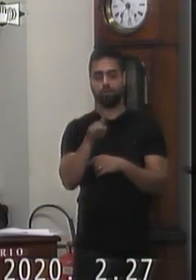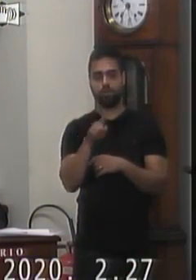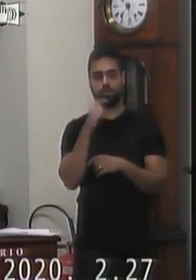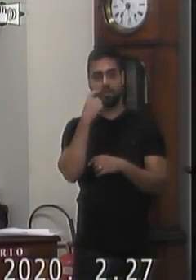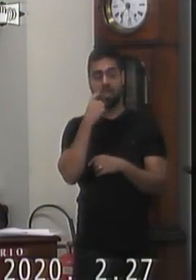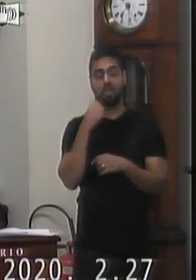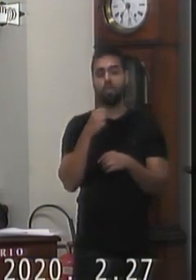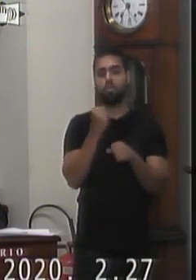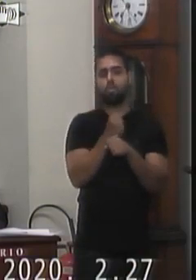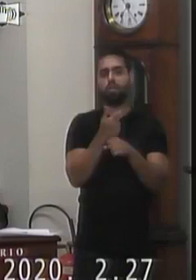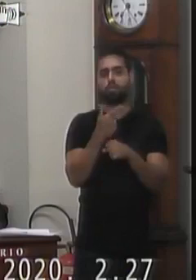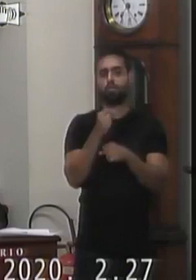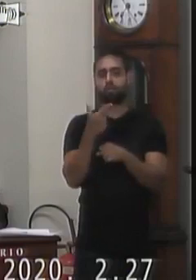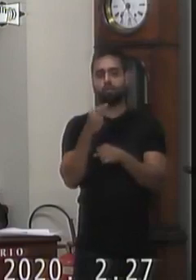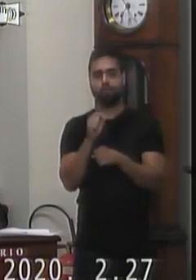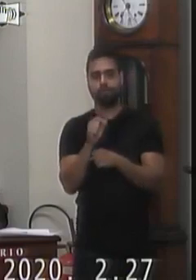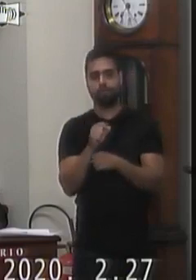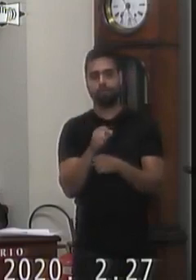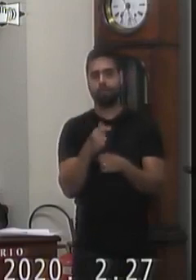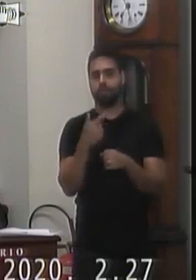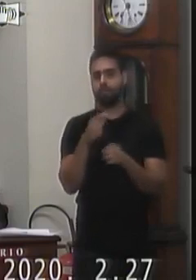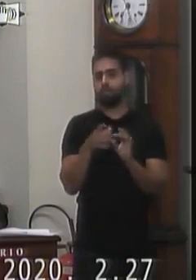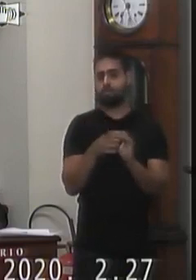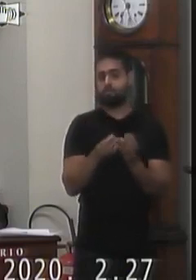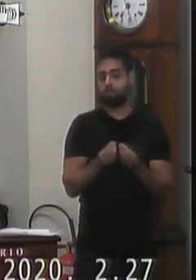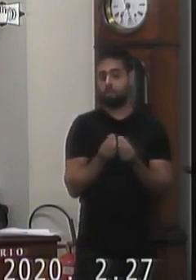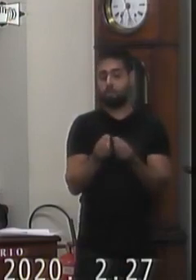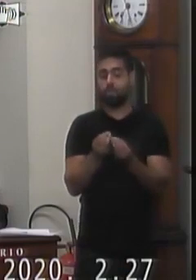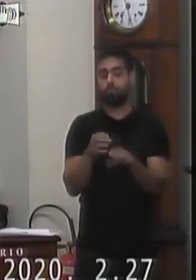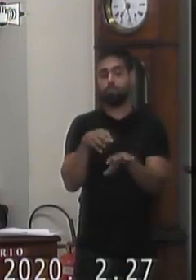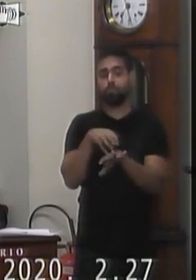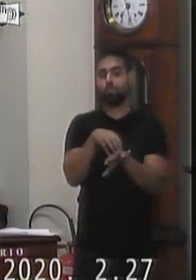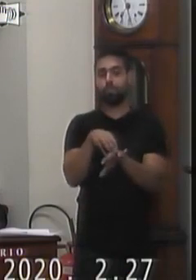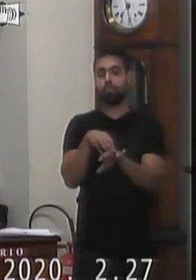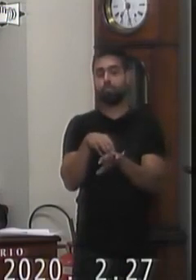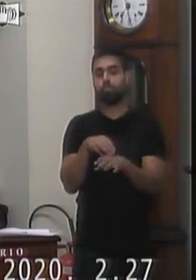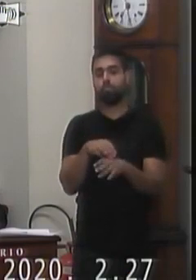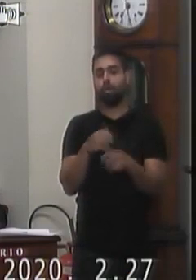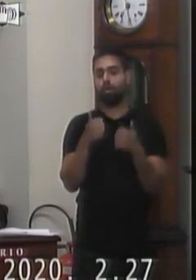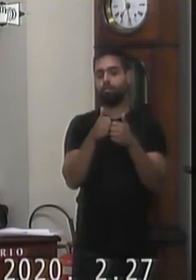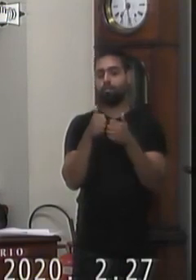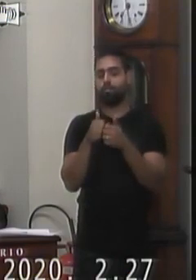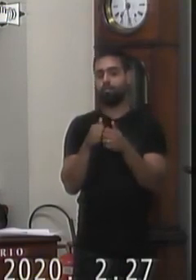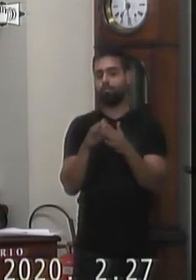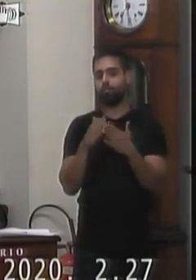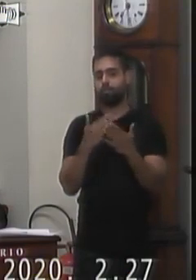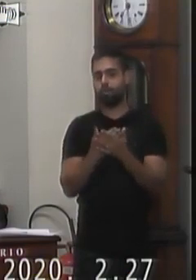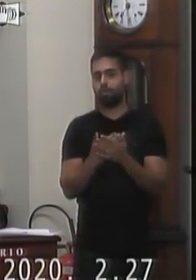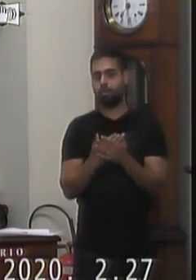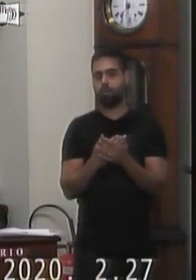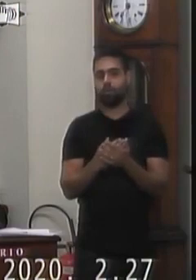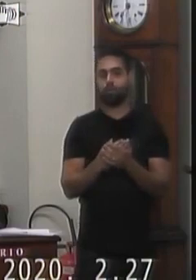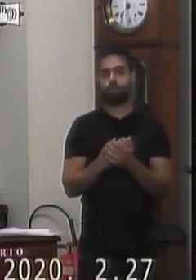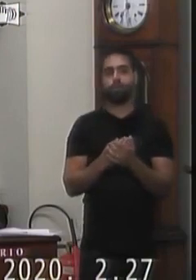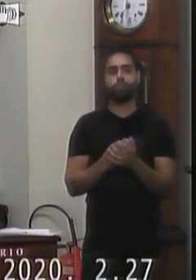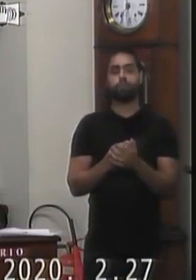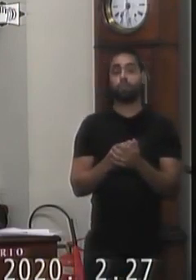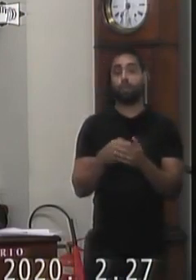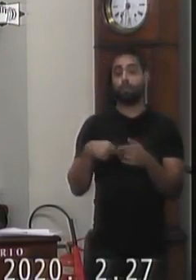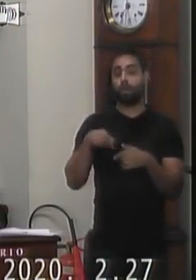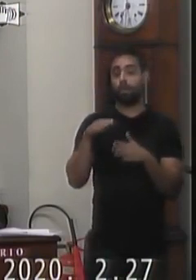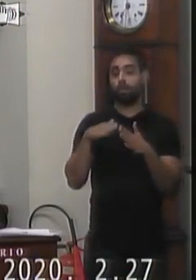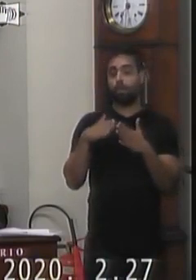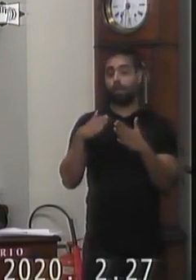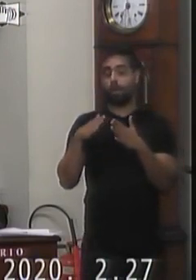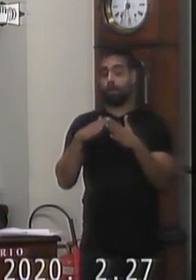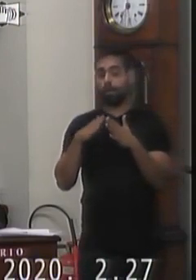letivos do ano de 2020 que não foi disponibilizado o transporte escolar nessa região. É dever do poder público ofertar a escola perto da residência do aluno capaz de